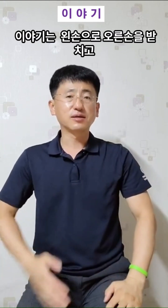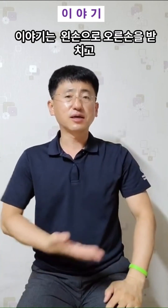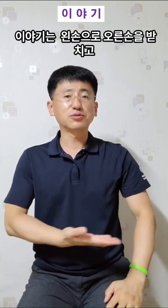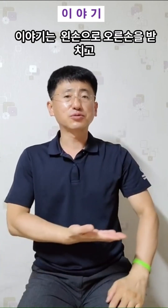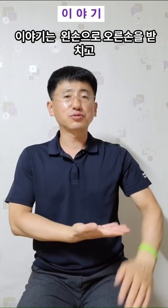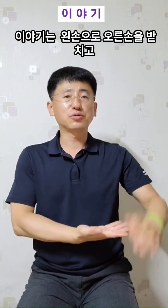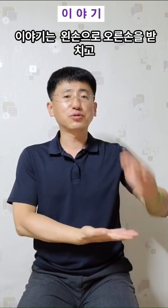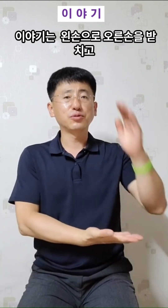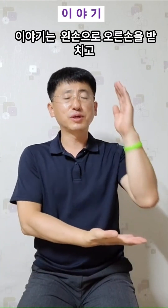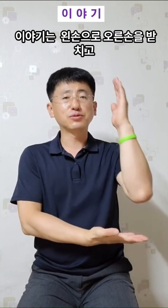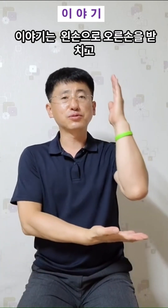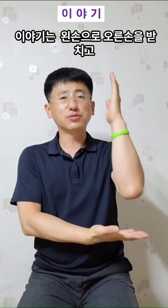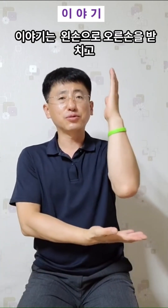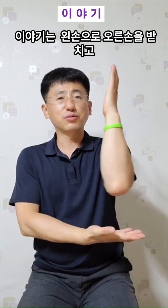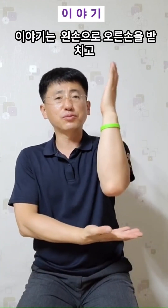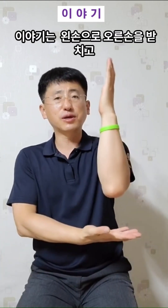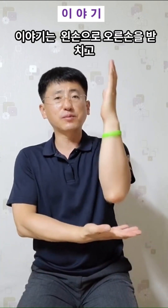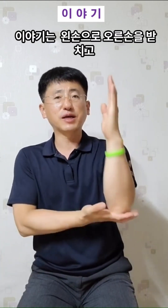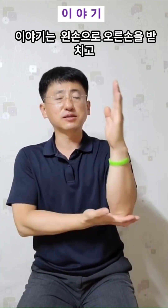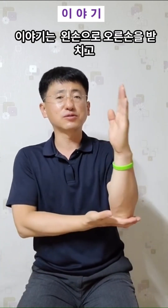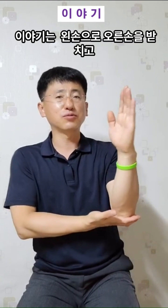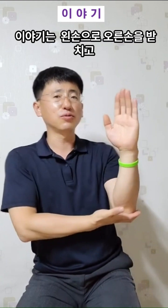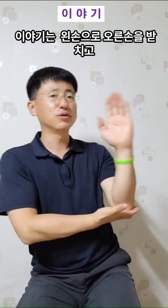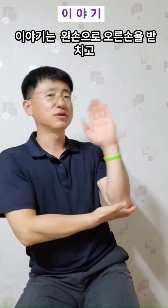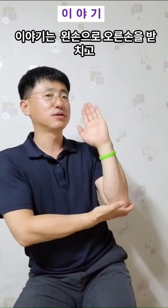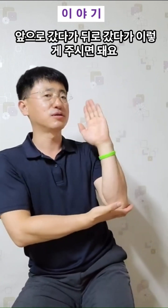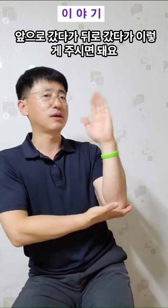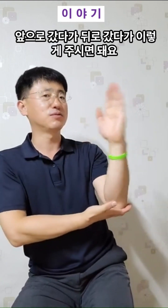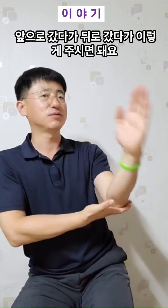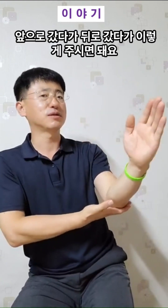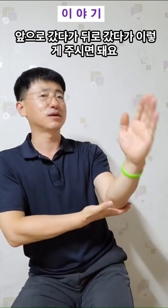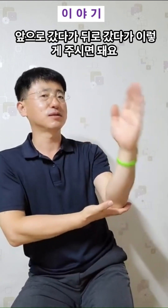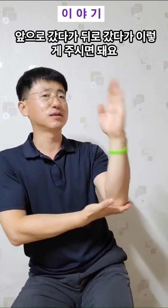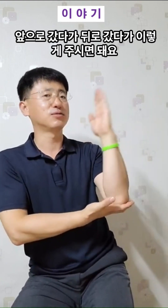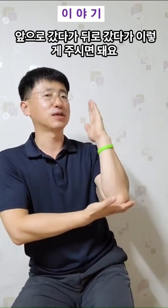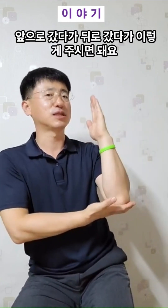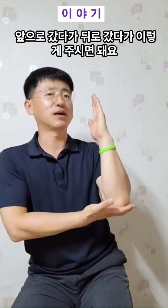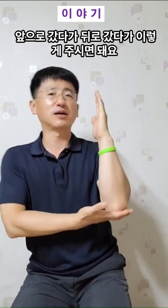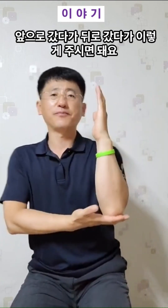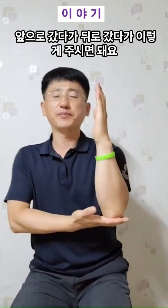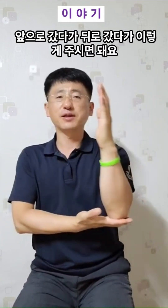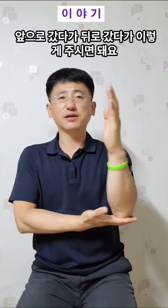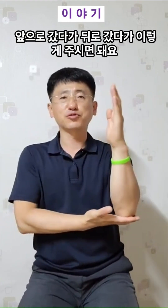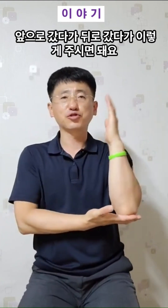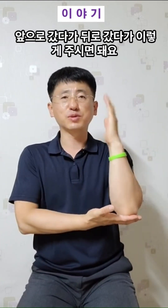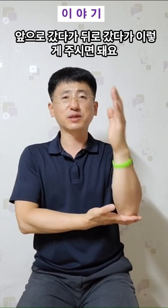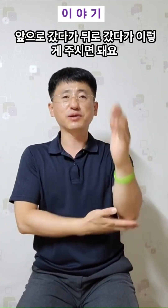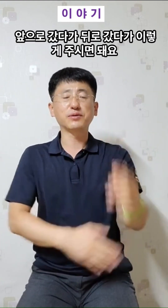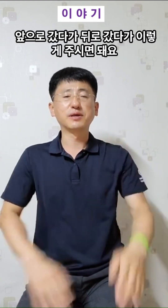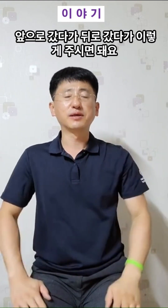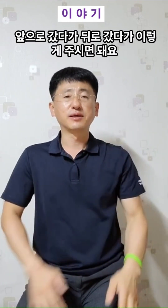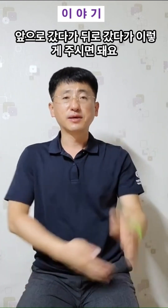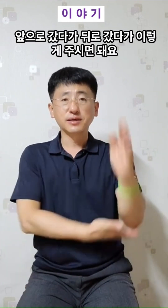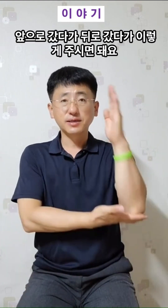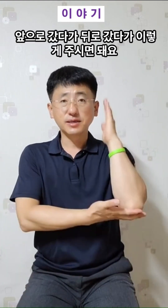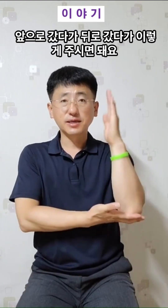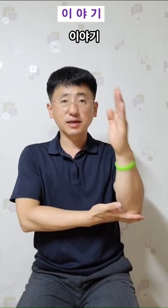이야기는 한 손으로, 왼손으로 오른팔을 받치고 이거를 앞으로 갔다가 뒤로 갔다가 이렇게 해주시면 돼요.